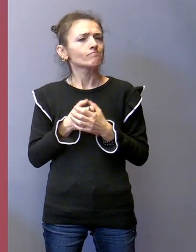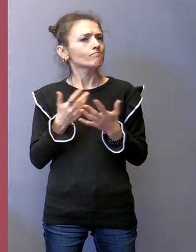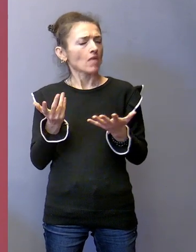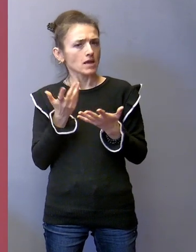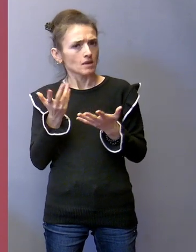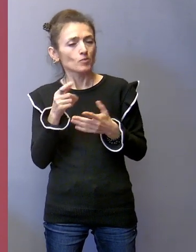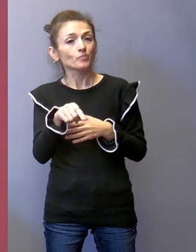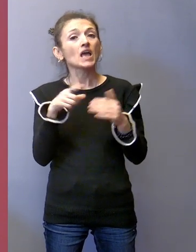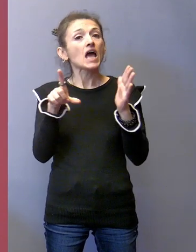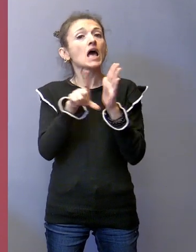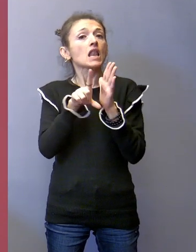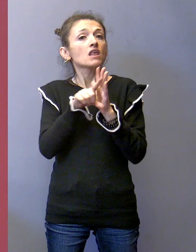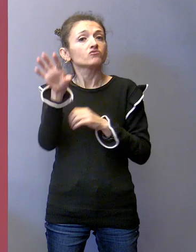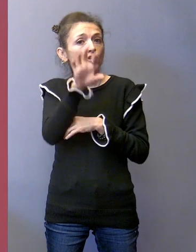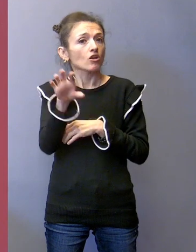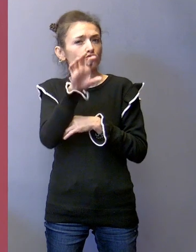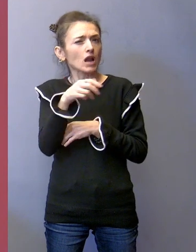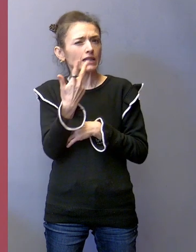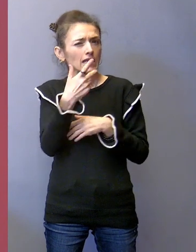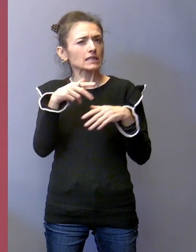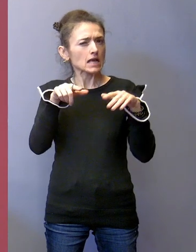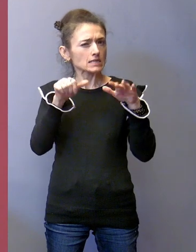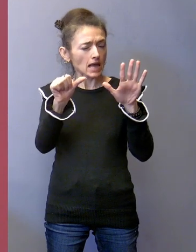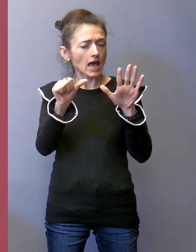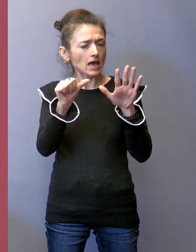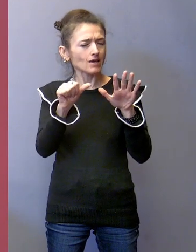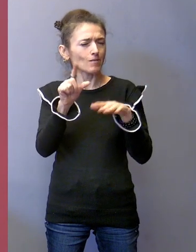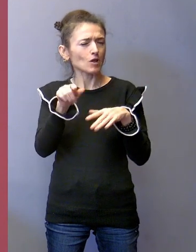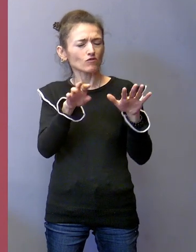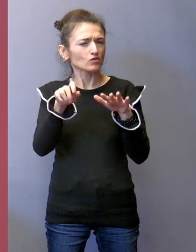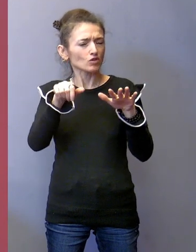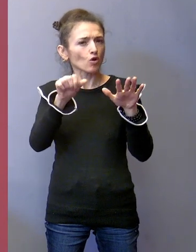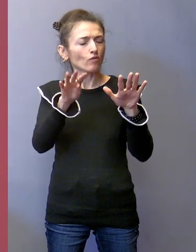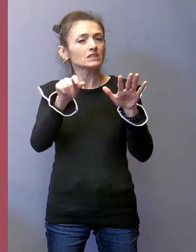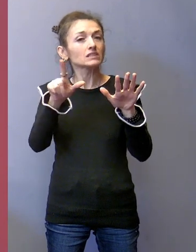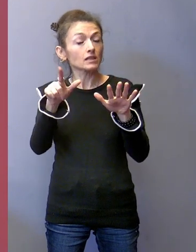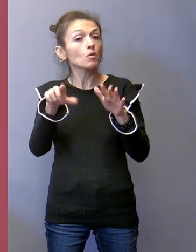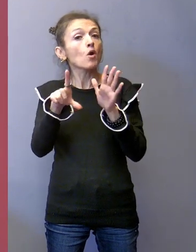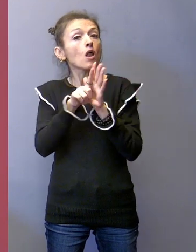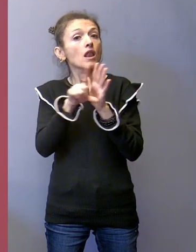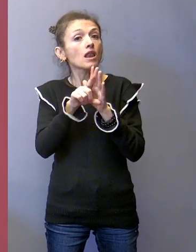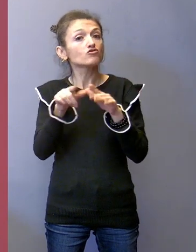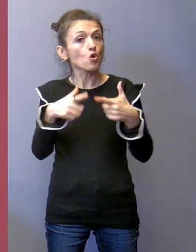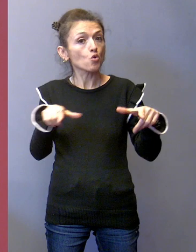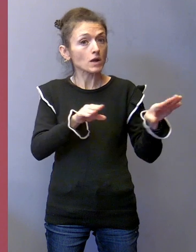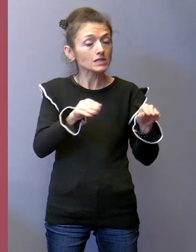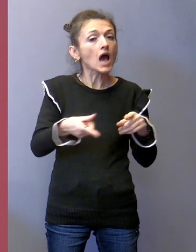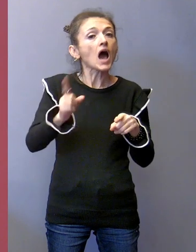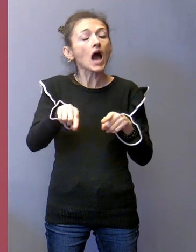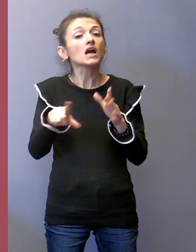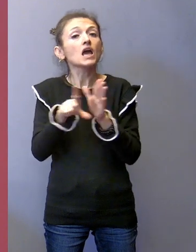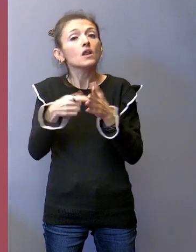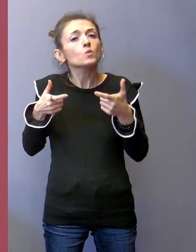previsto sempre della legge regionale 36 del 97 quella legge urbanistica ma anche da quella sulla valutazione ambientale